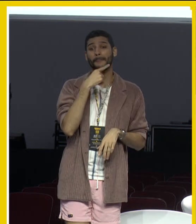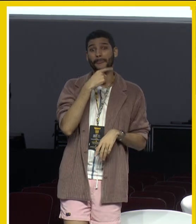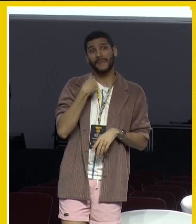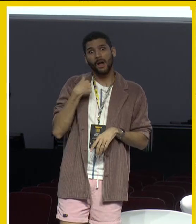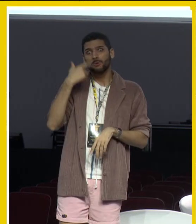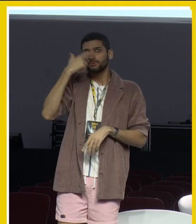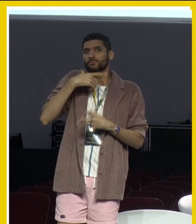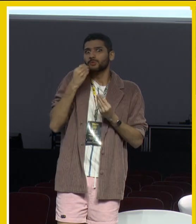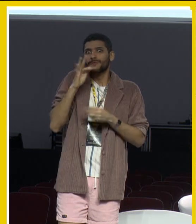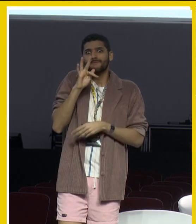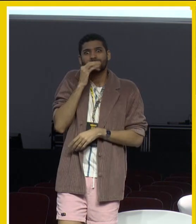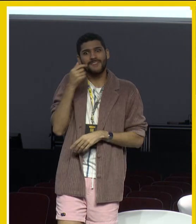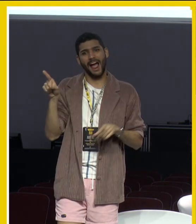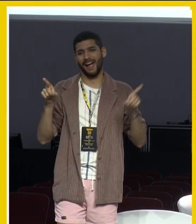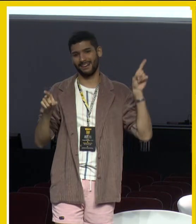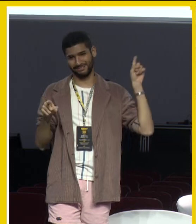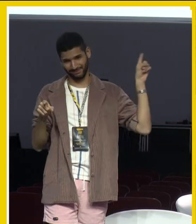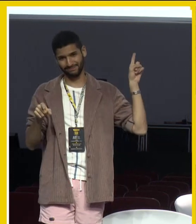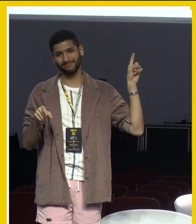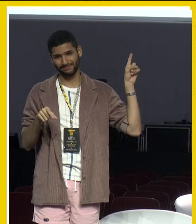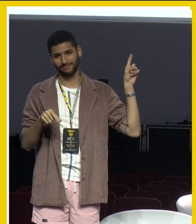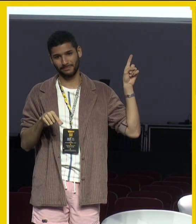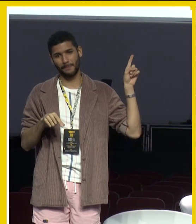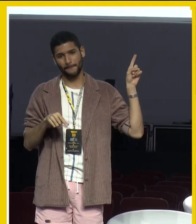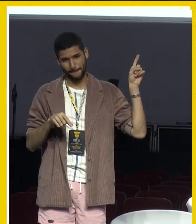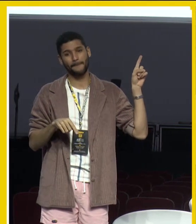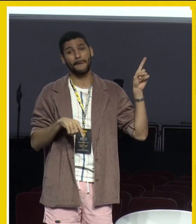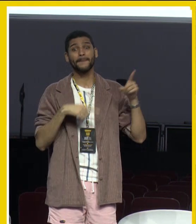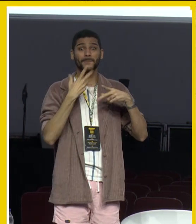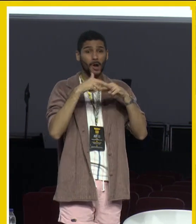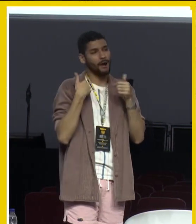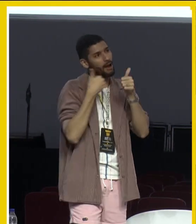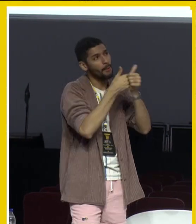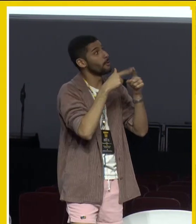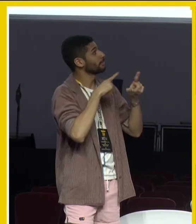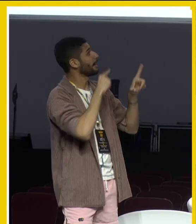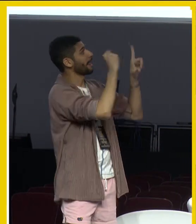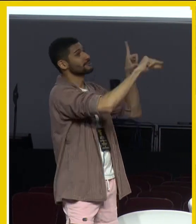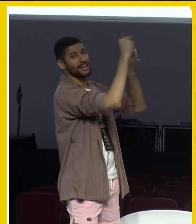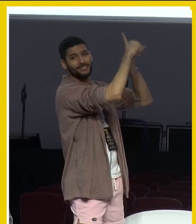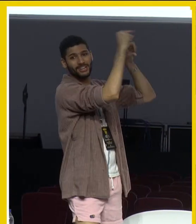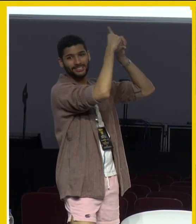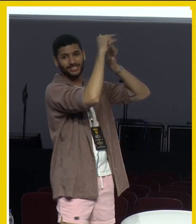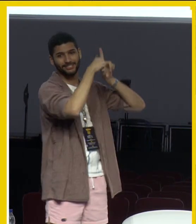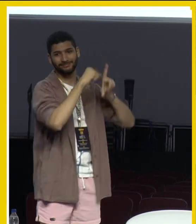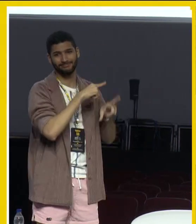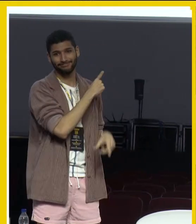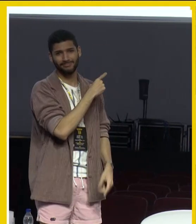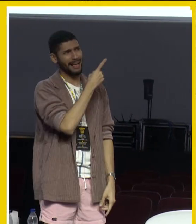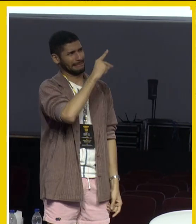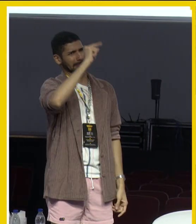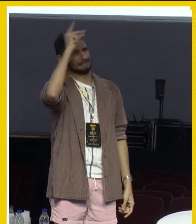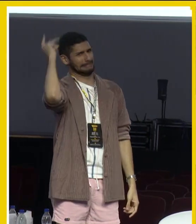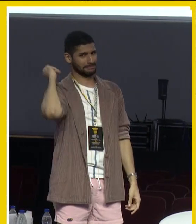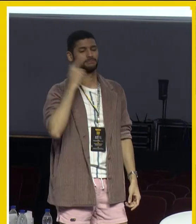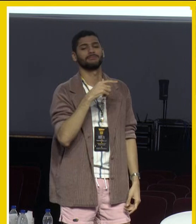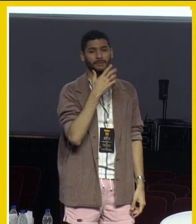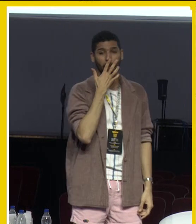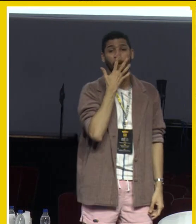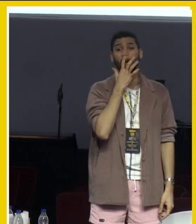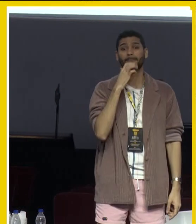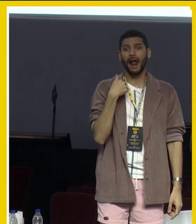então aí a gente começou como colocar a legenda eu sou muito fã dela eu gosto muito dela acompanha o trabalho dela e aí